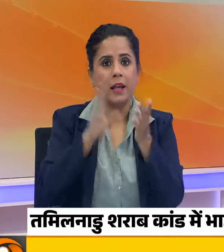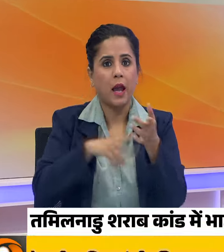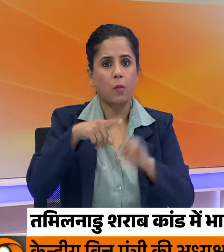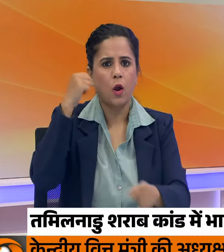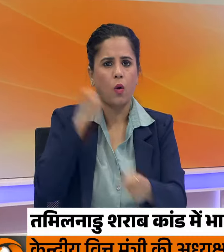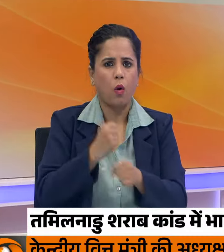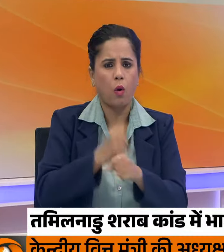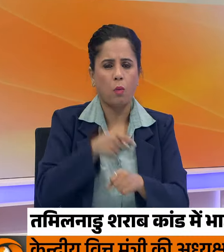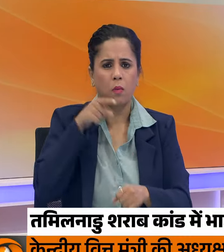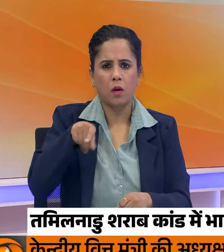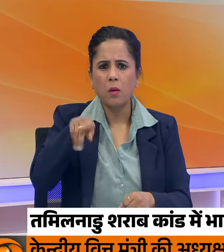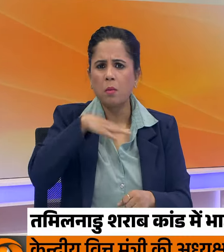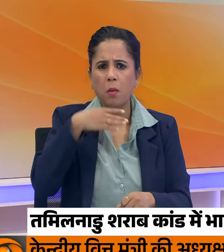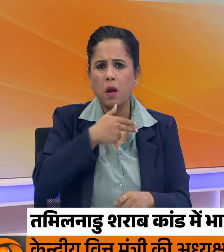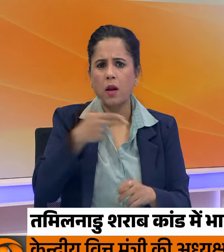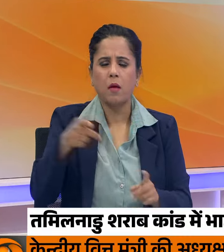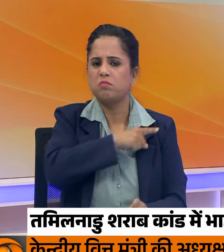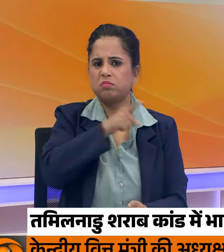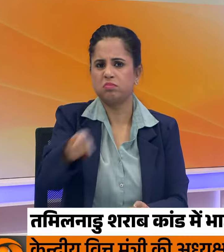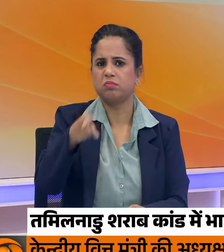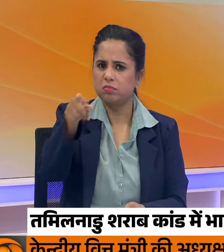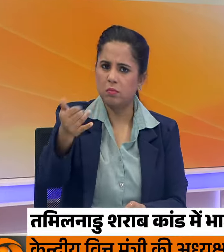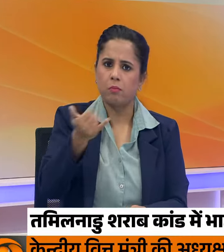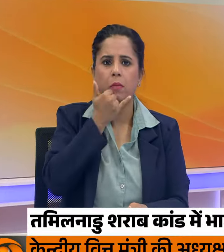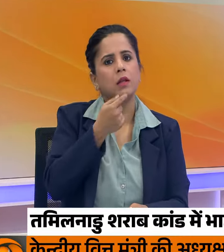को हत्याओं के लिए ठहराया